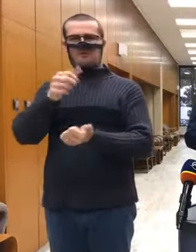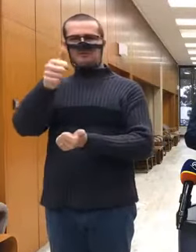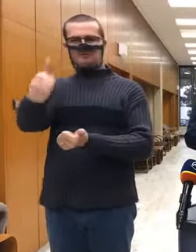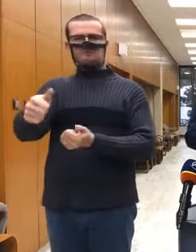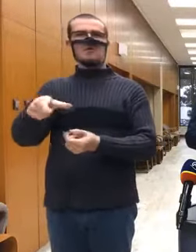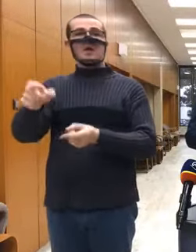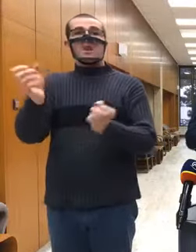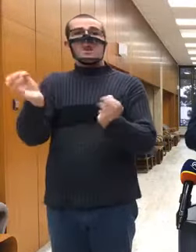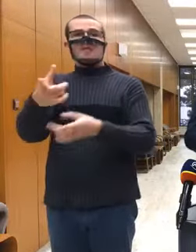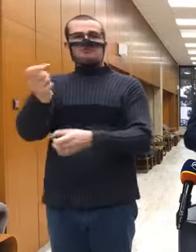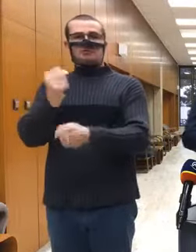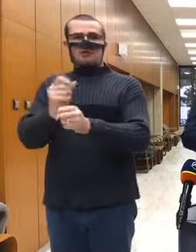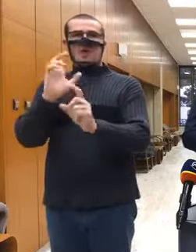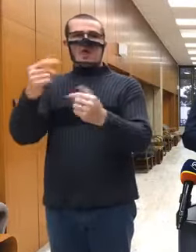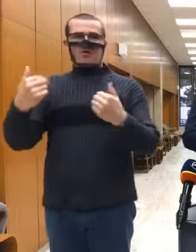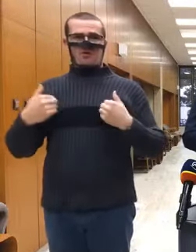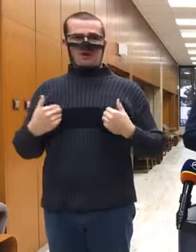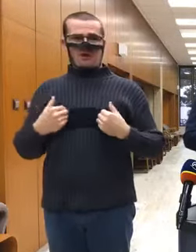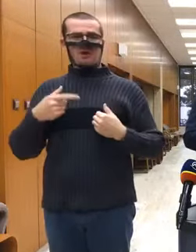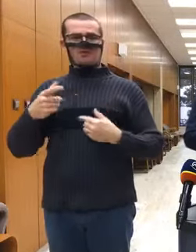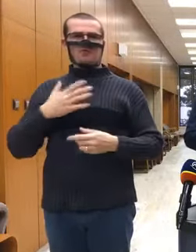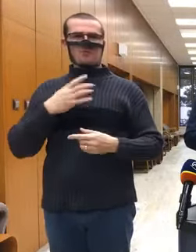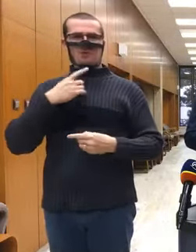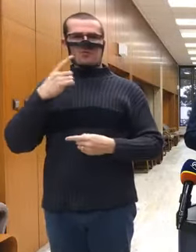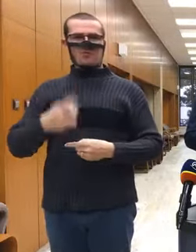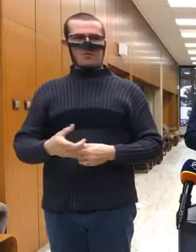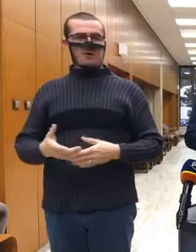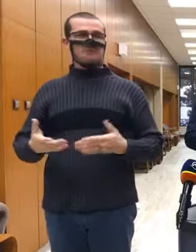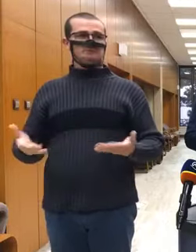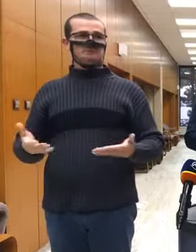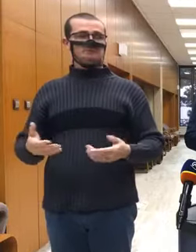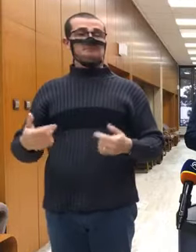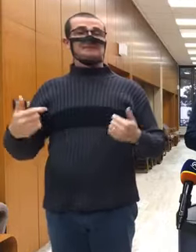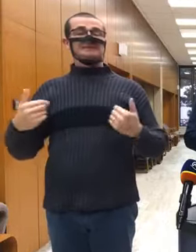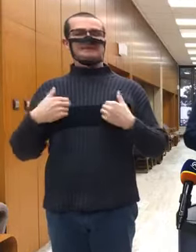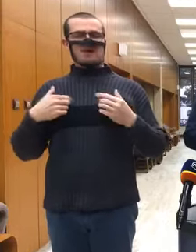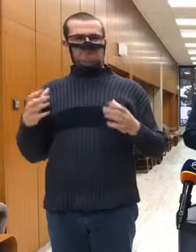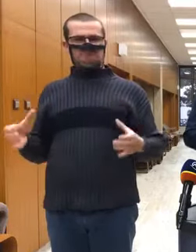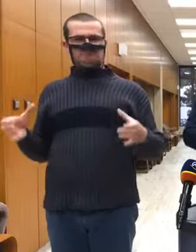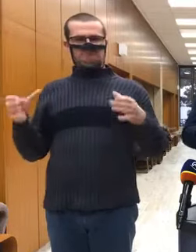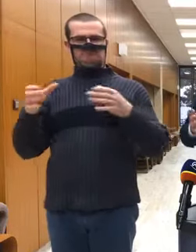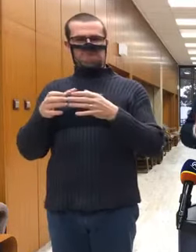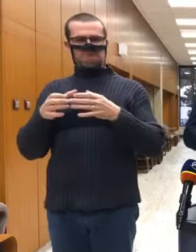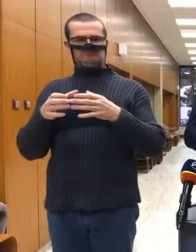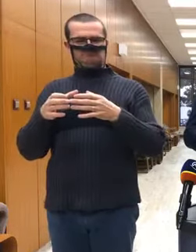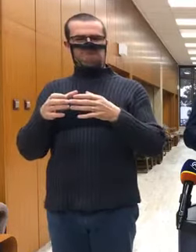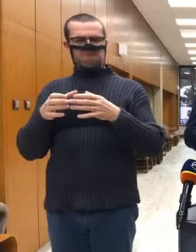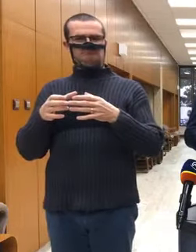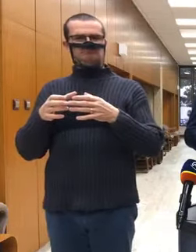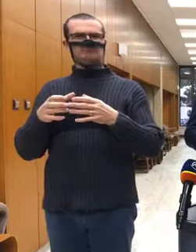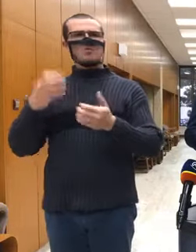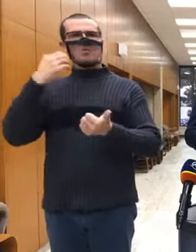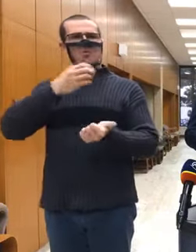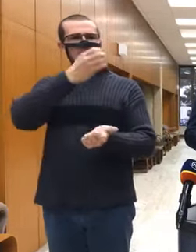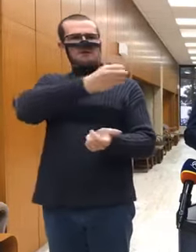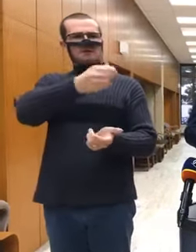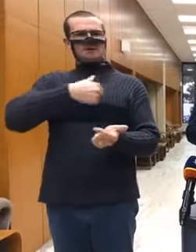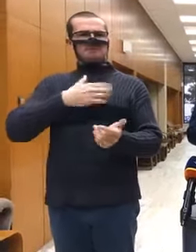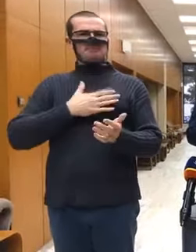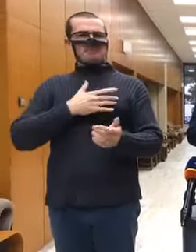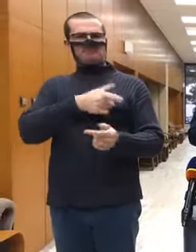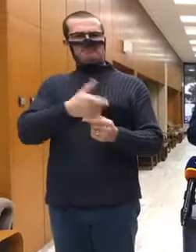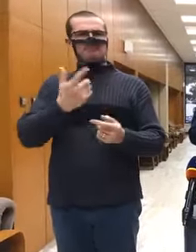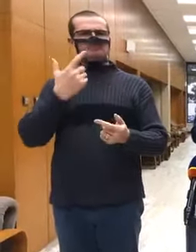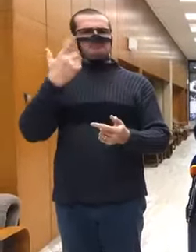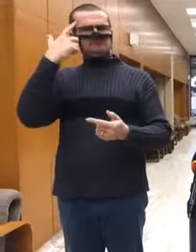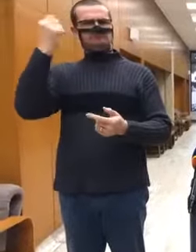urobia lepšie ako on sám. Toto je moja úloha. Ja som si dal dokopy veľmi zdatných ľudí. Keď je